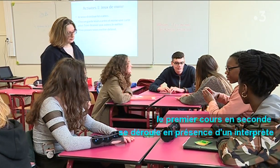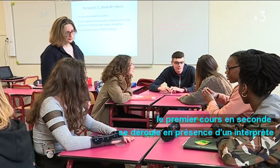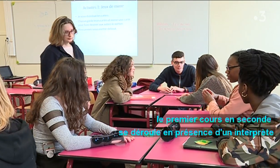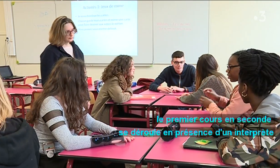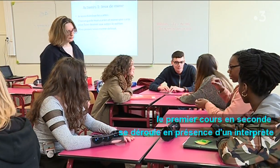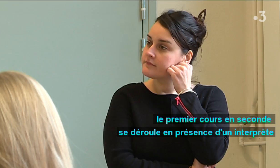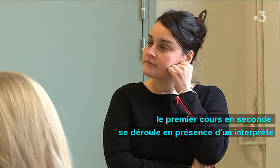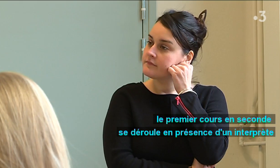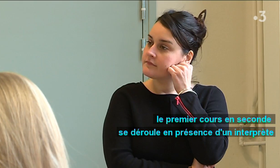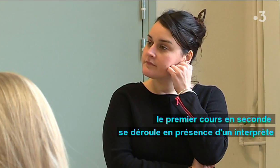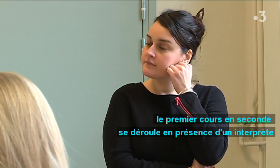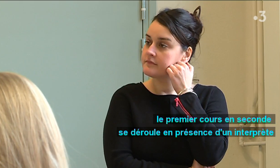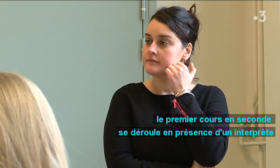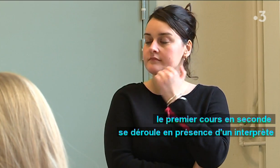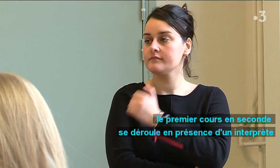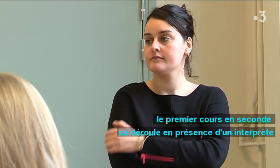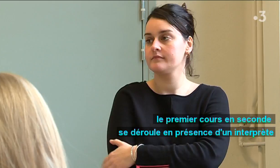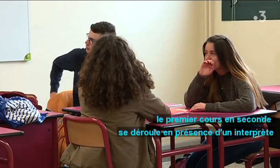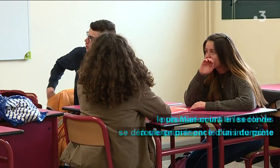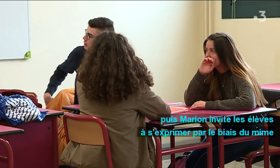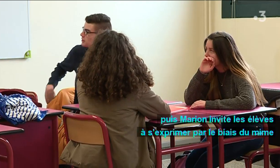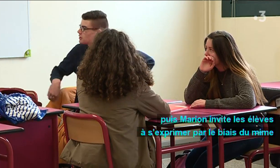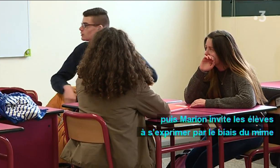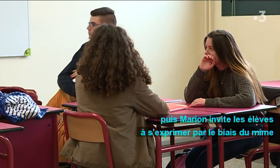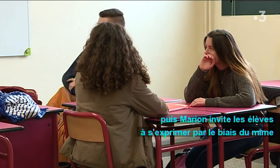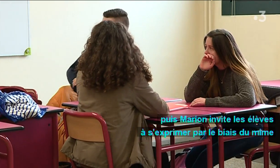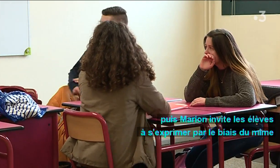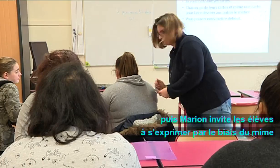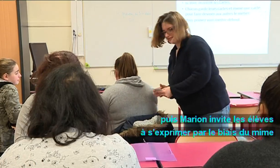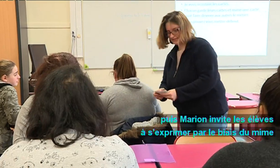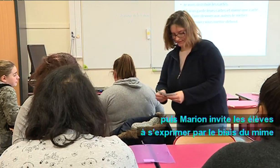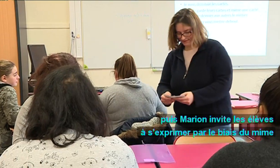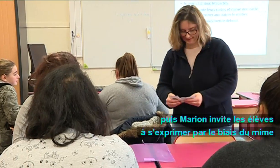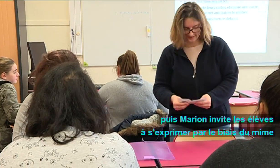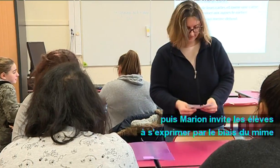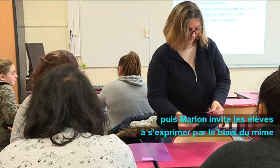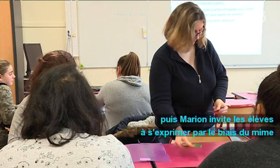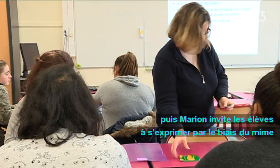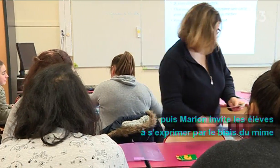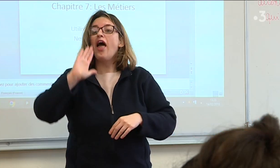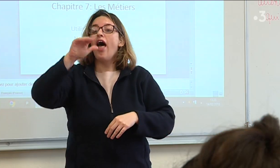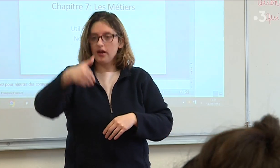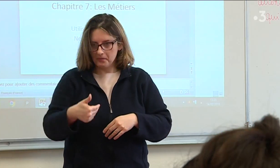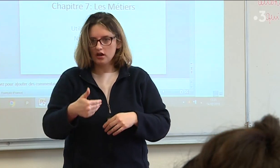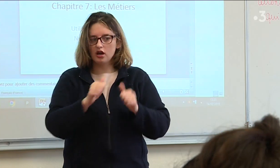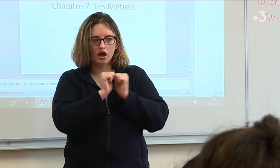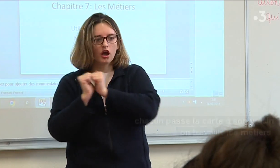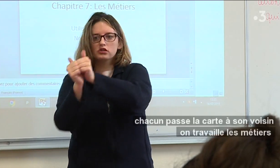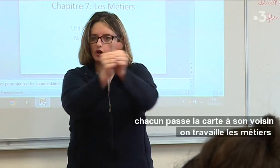cours en seconde se déroule en présence d'un interprète. Puis, Marion invite les élèves à s'exprimer par le biais du mime.